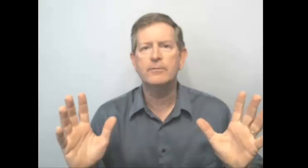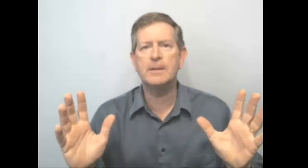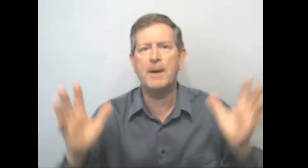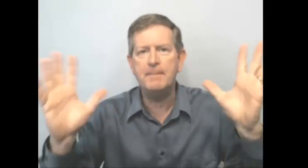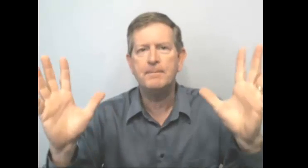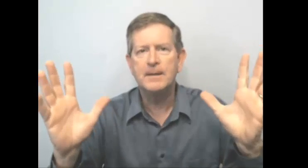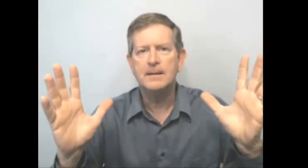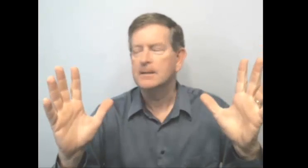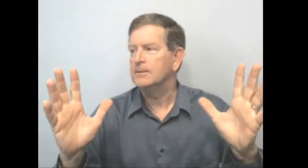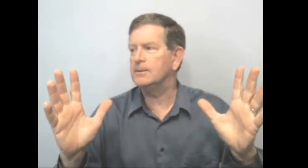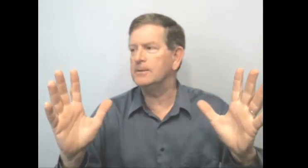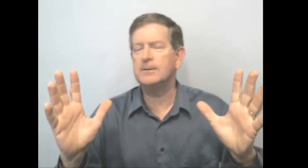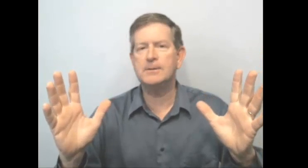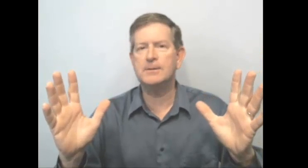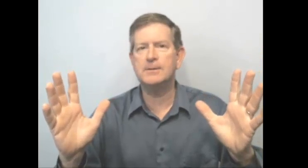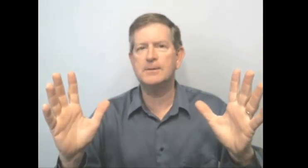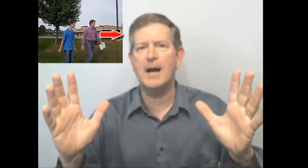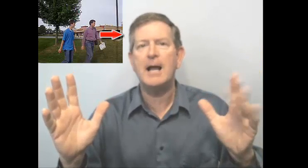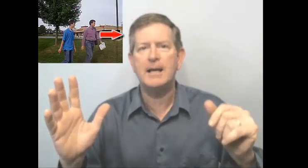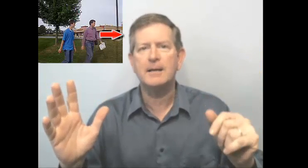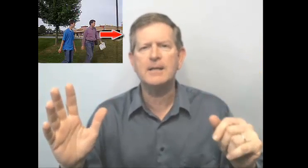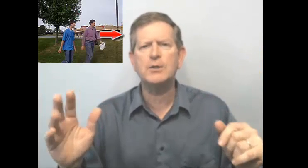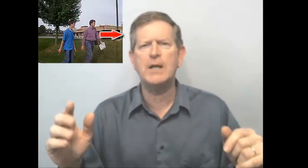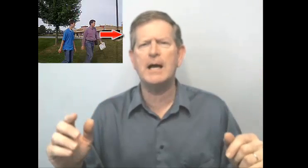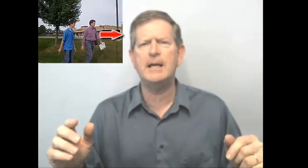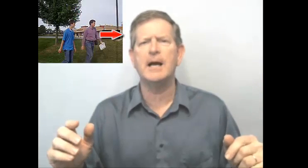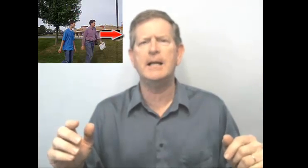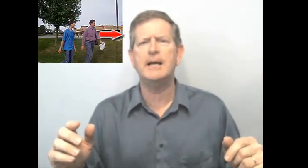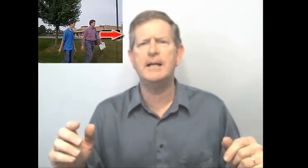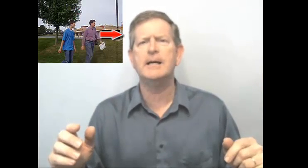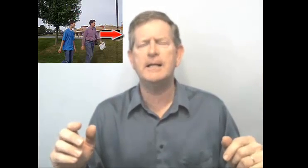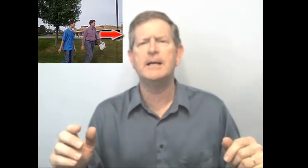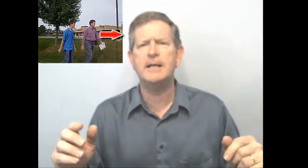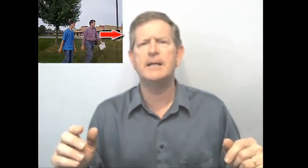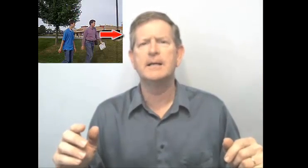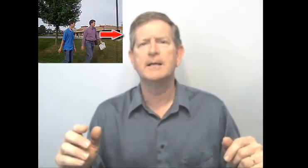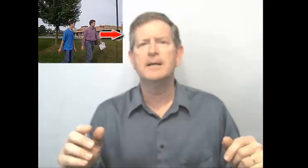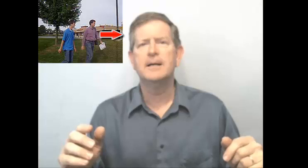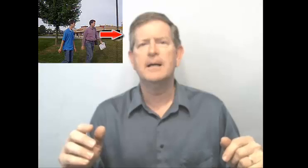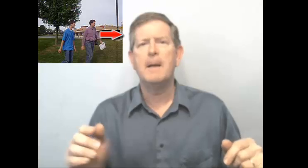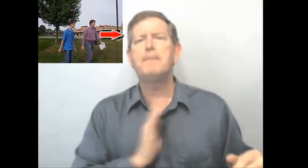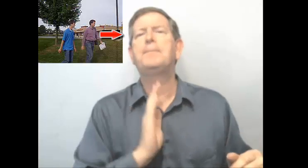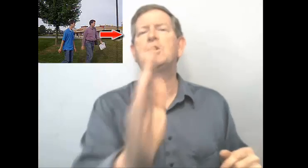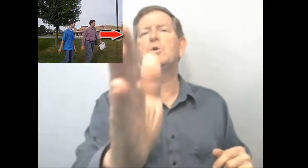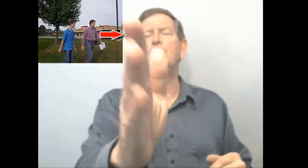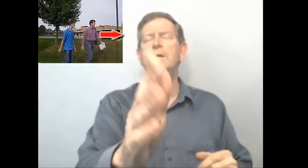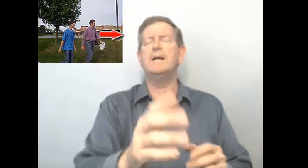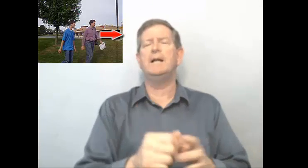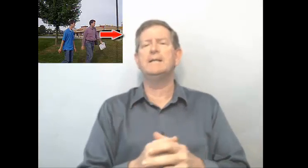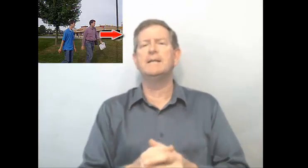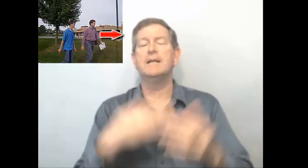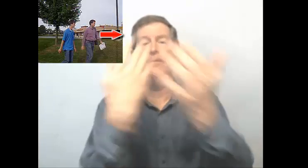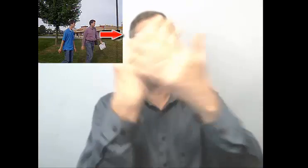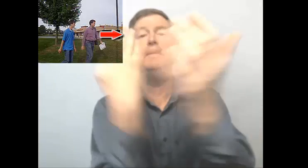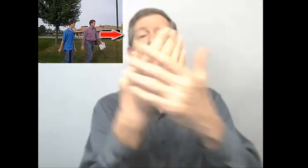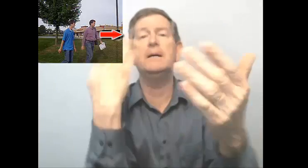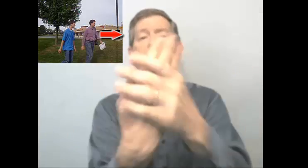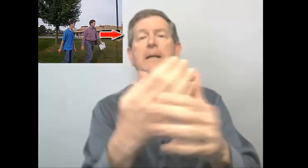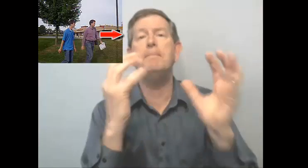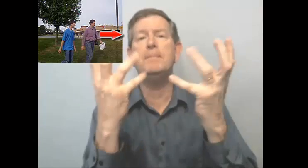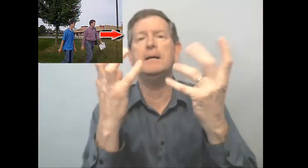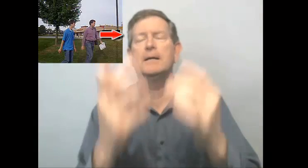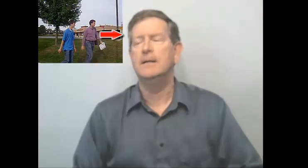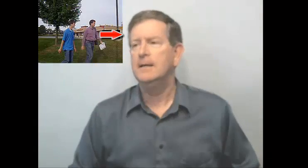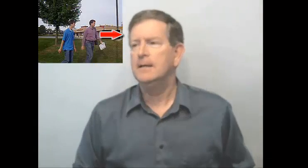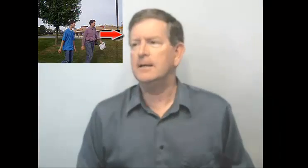Donc, vous êtes prêts? Allez, qu'est-ce que c'est? Allez, allez, allez, allez, allez. Oui, allez, c'est ça. Avec les mains, avec